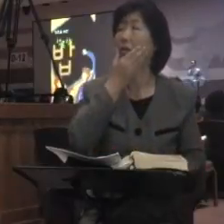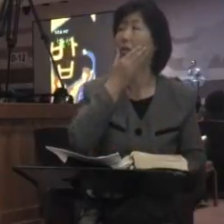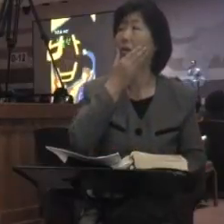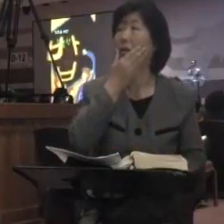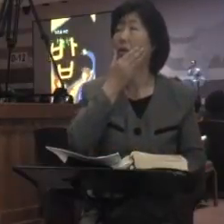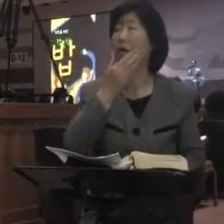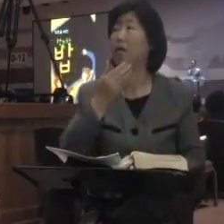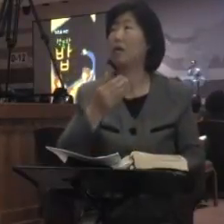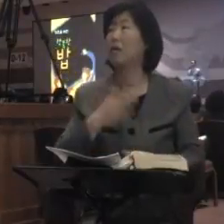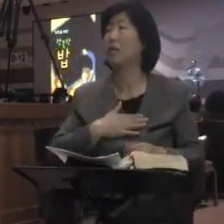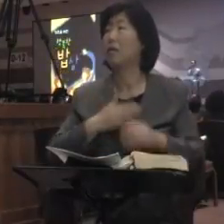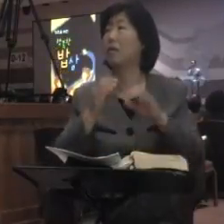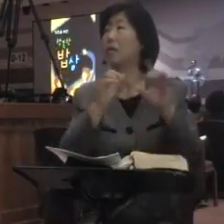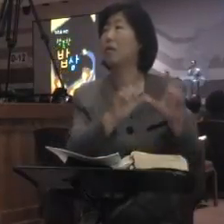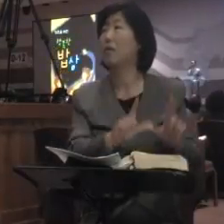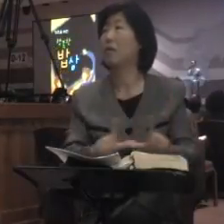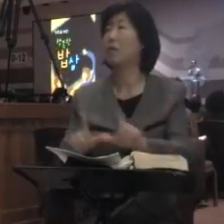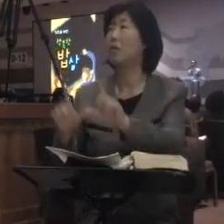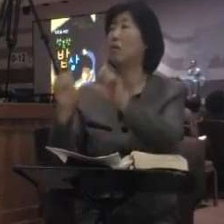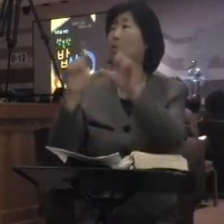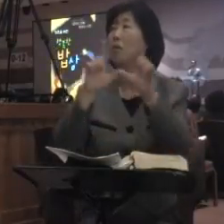내 삶을